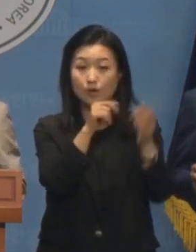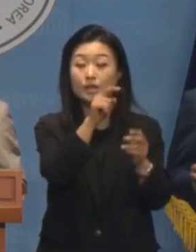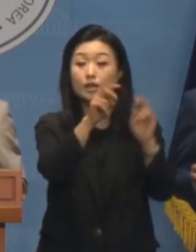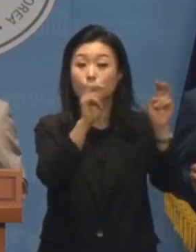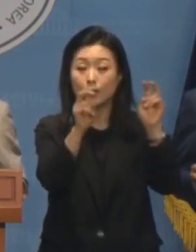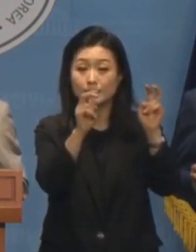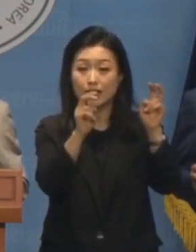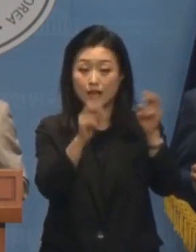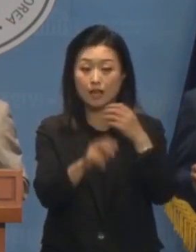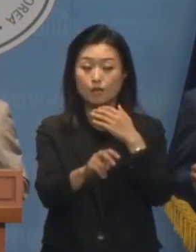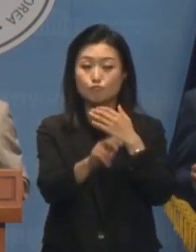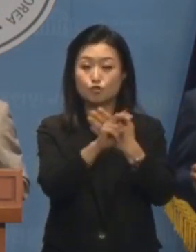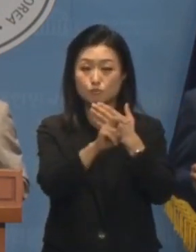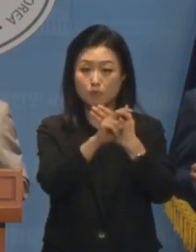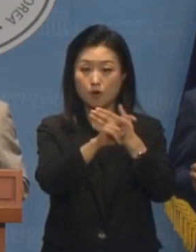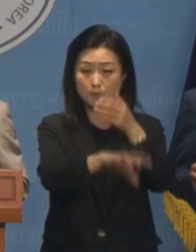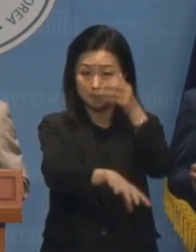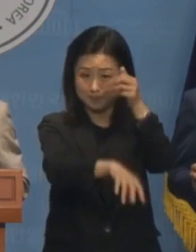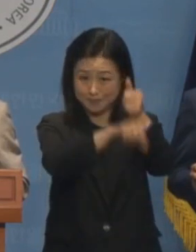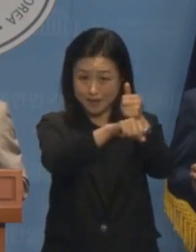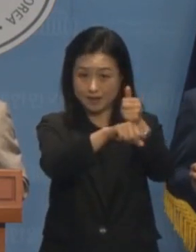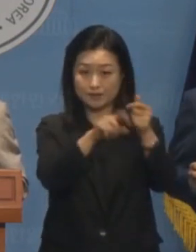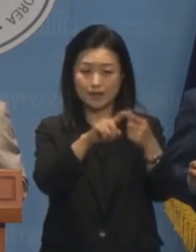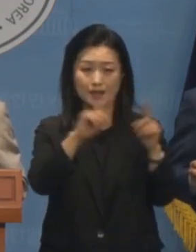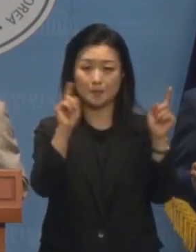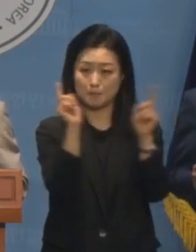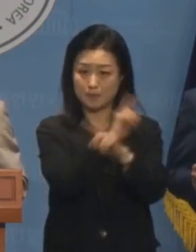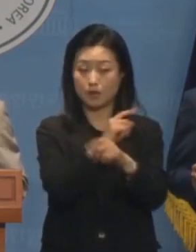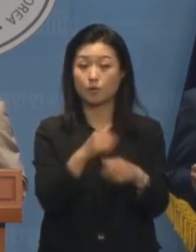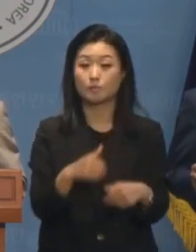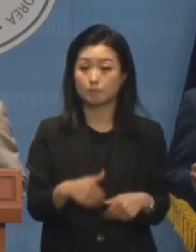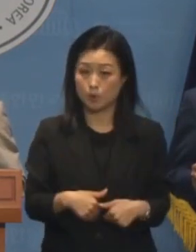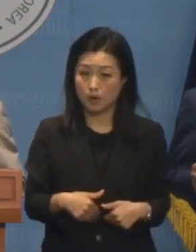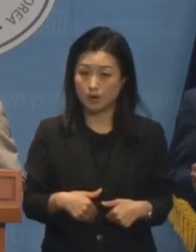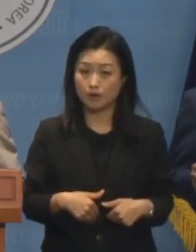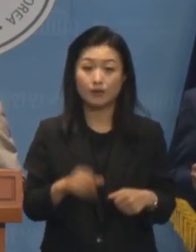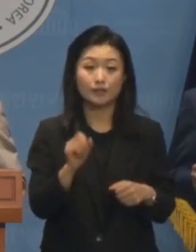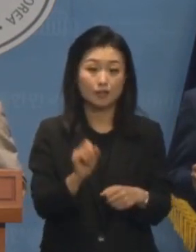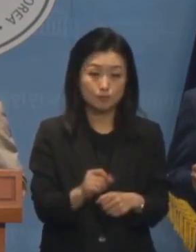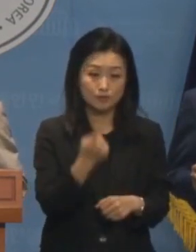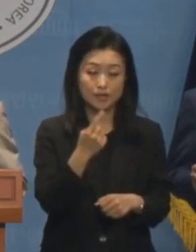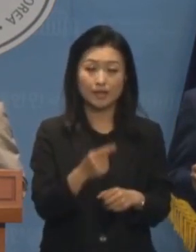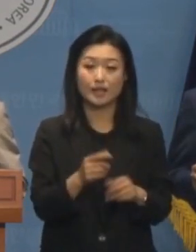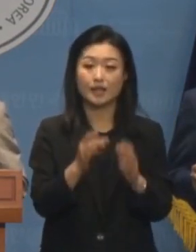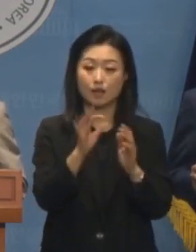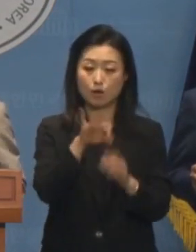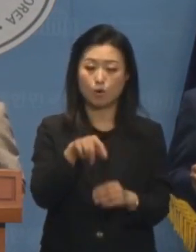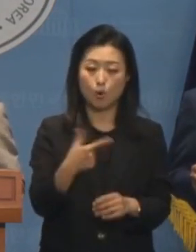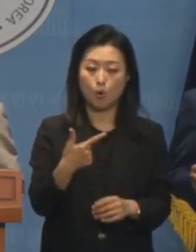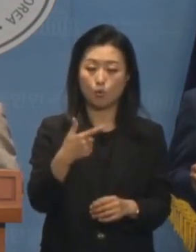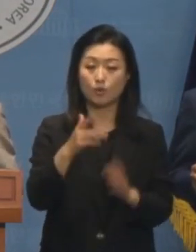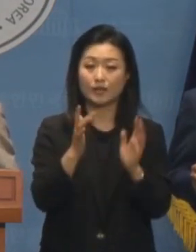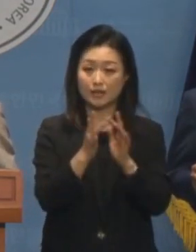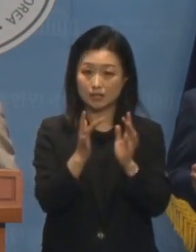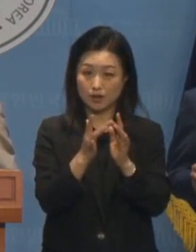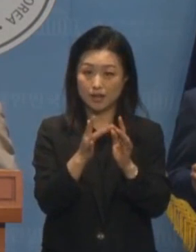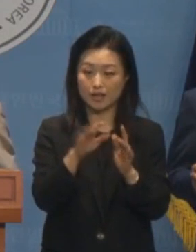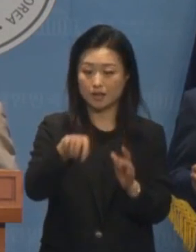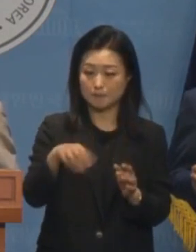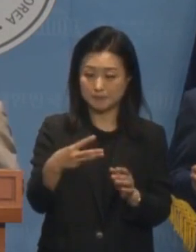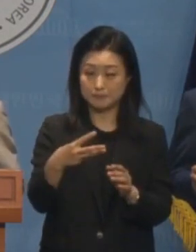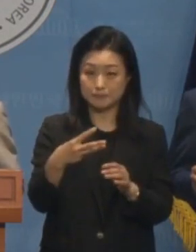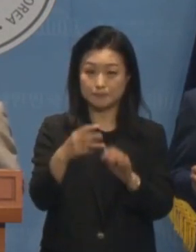업체의 불공정 행위를 정상화하기 위해서는 온라인 플랫폼법 제정이 반드시